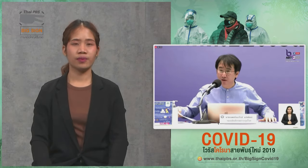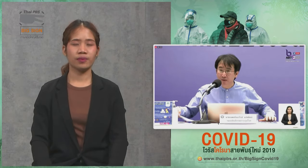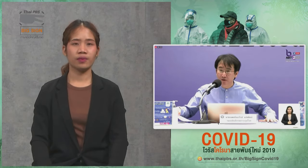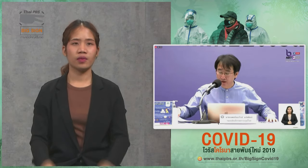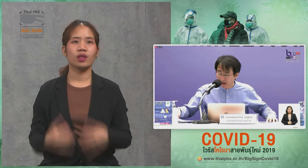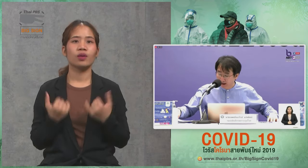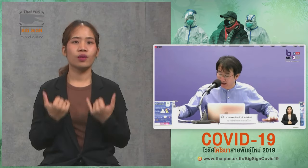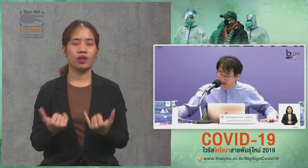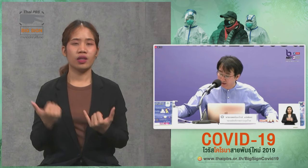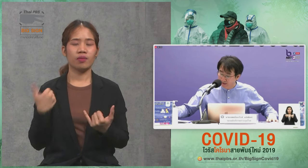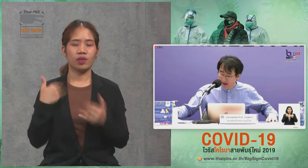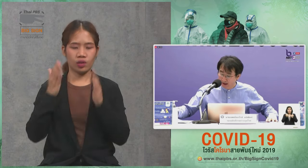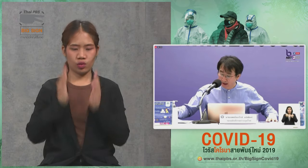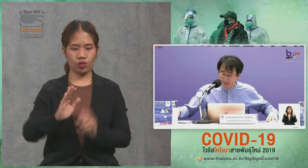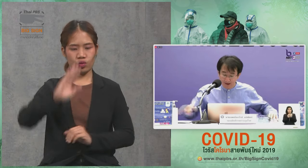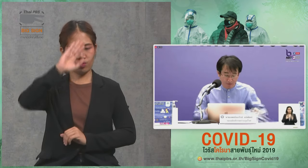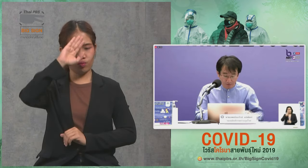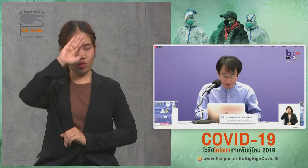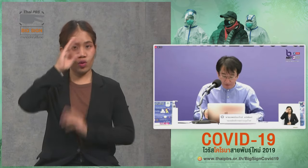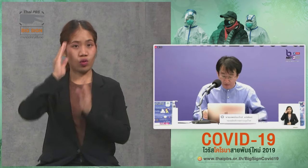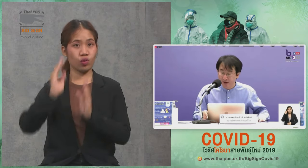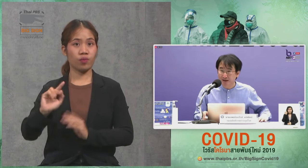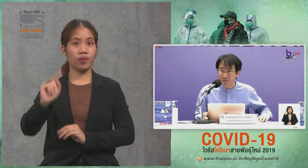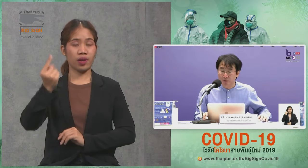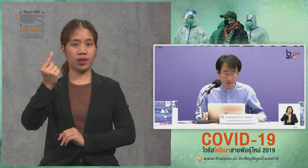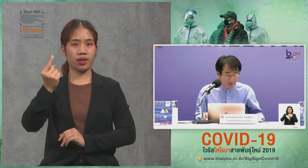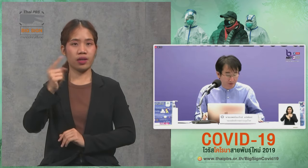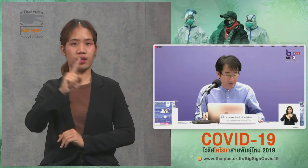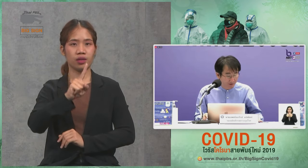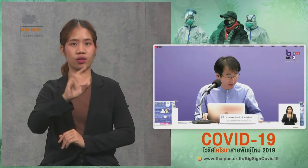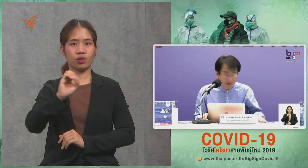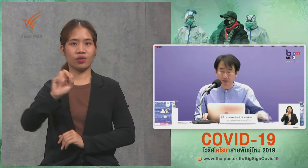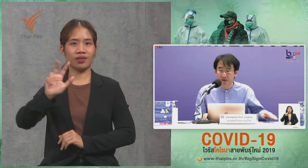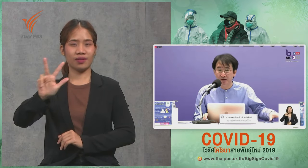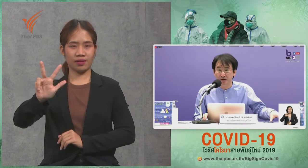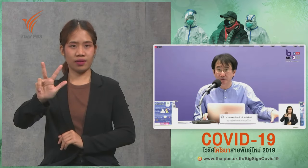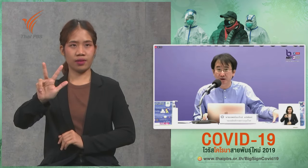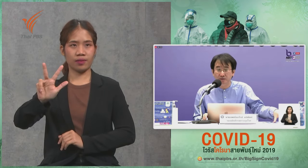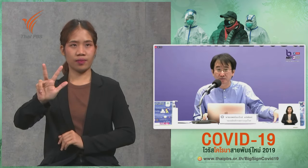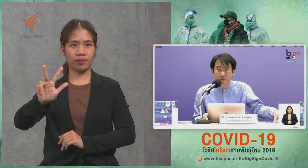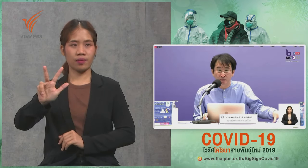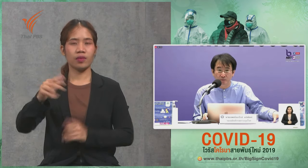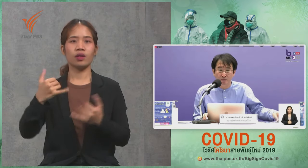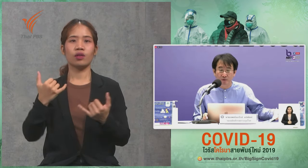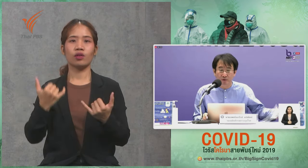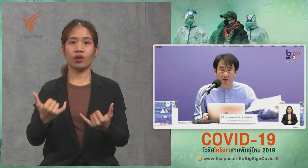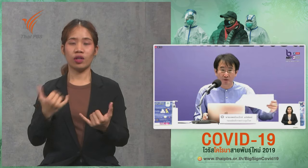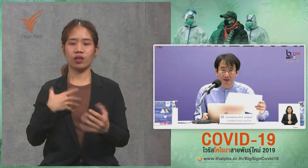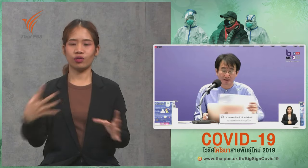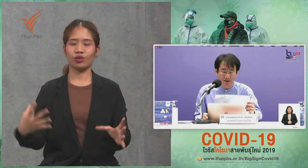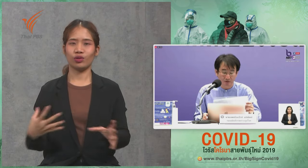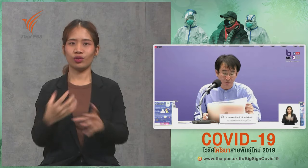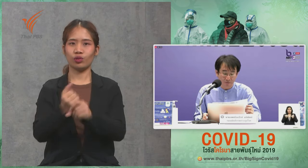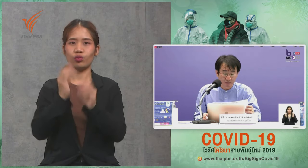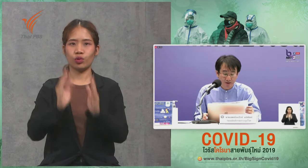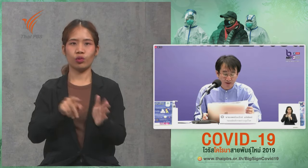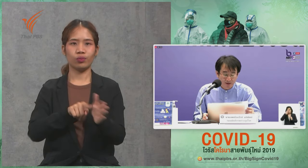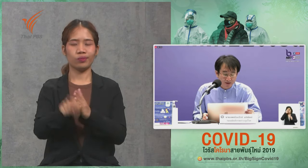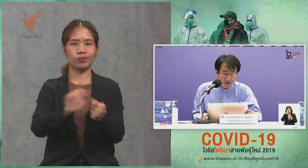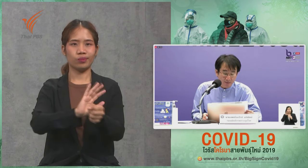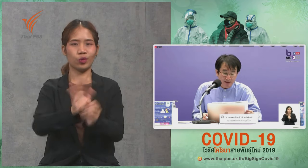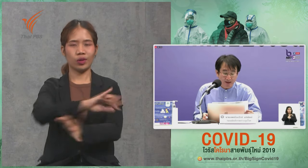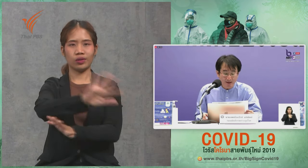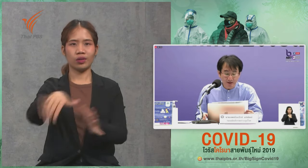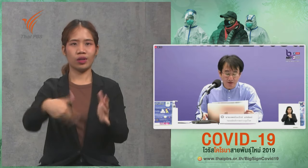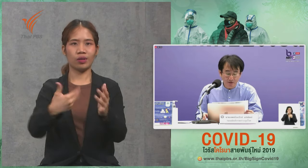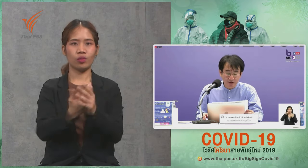วันนี้เราก็มีคนไข้รายใหม่ทั้งหมด103คนนะครับทำให้ตอนนี้ยอดรวมผู้ป่วยโควิดสะสม